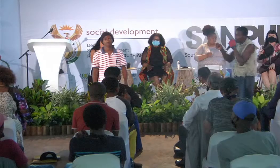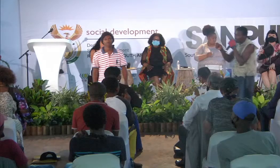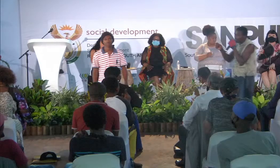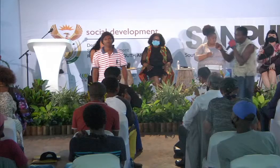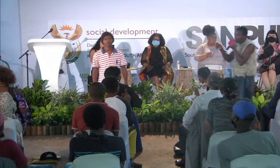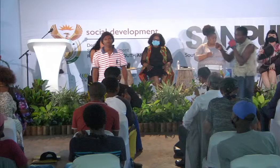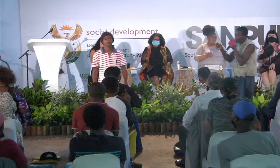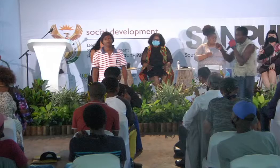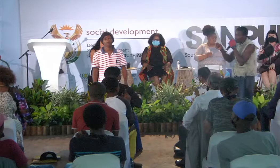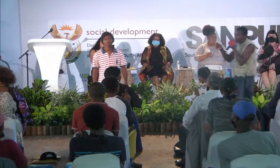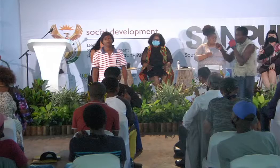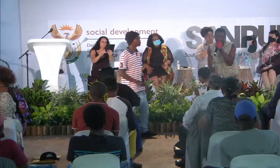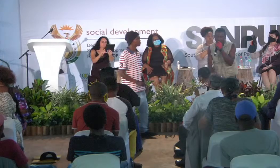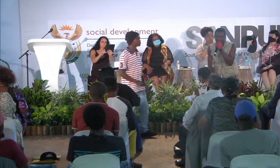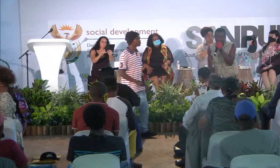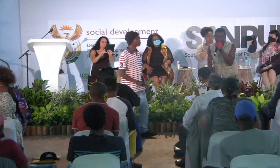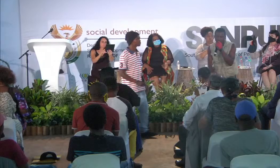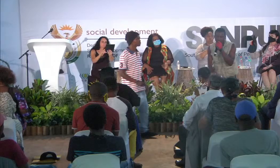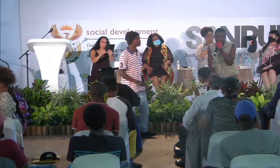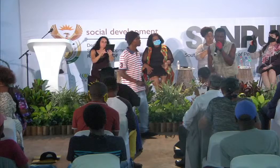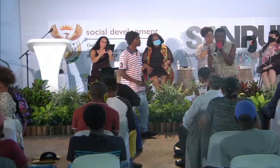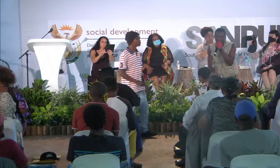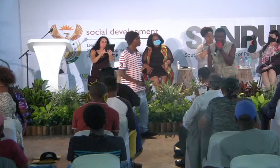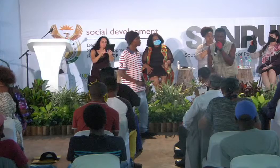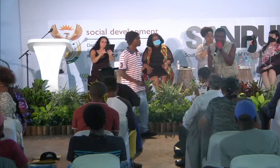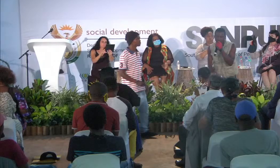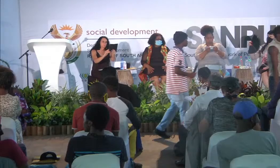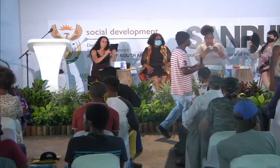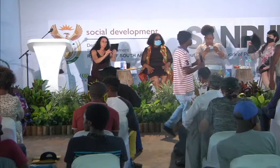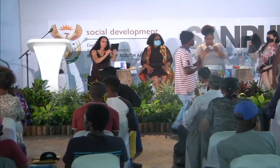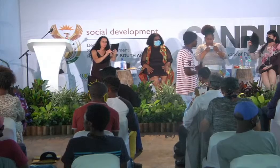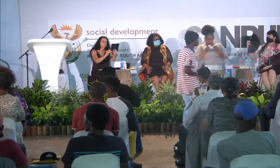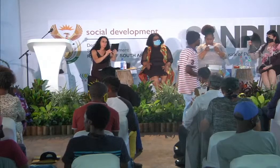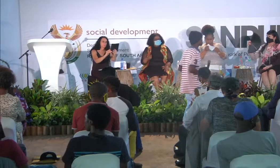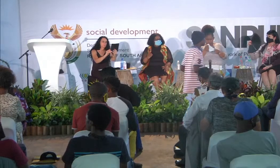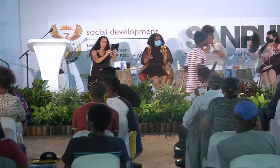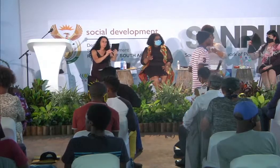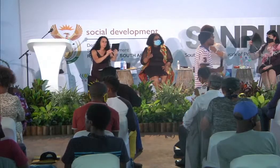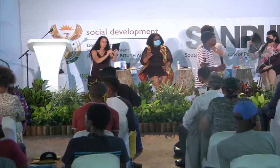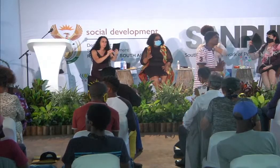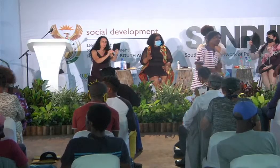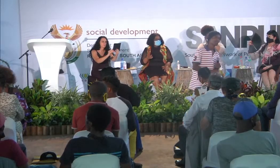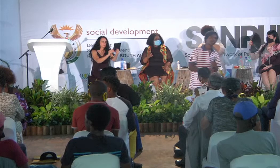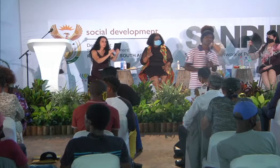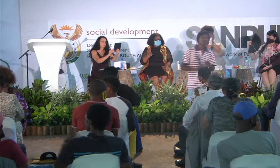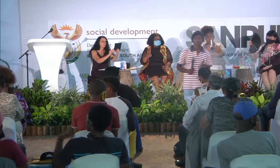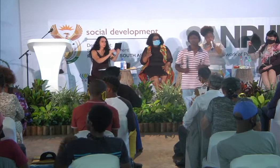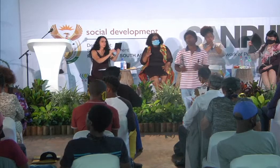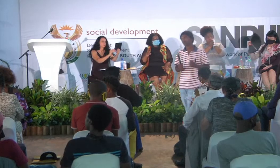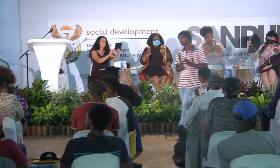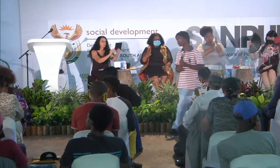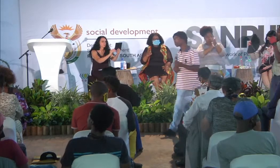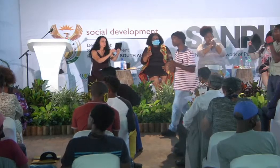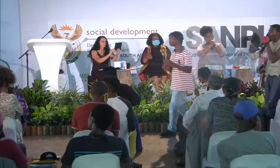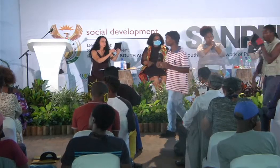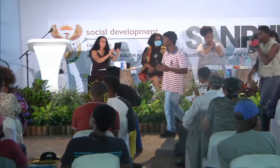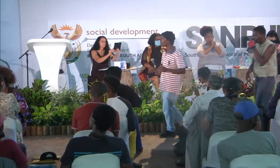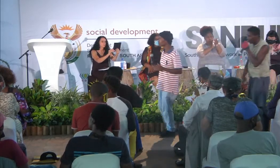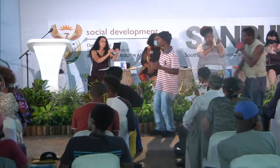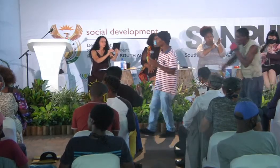yezibhlungu ayipheli yezibhlungu ayipheli hlala esikhala